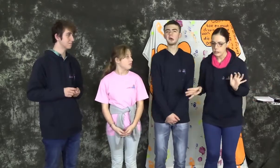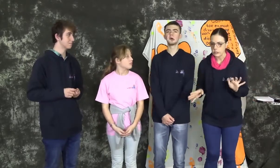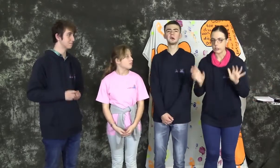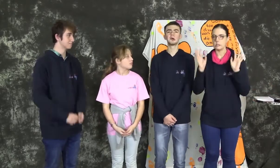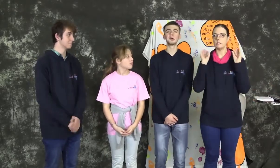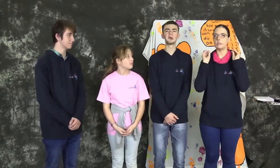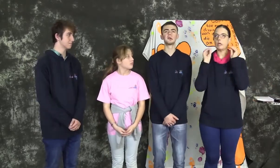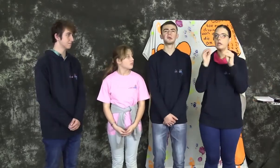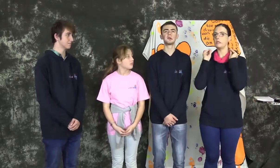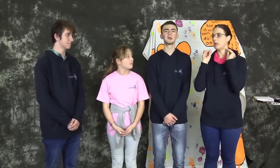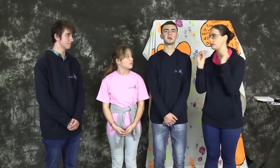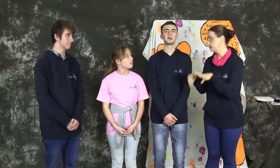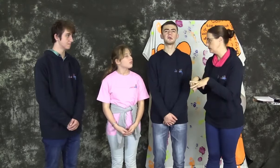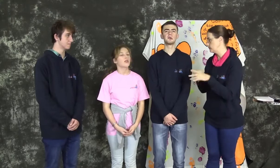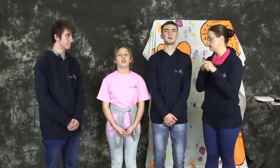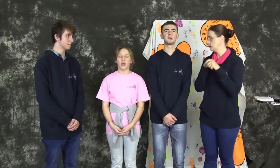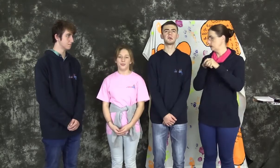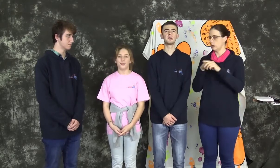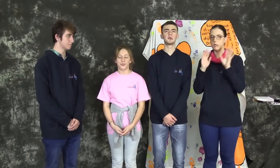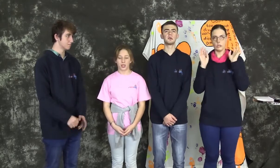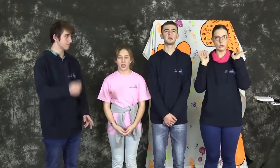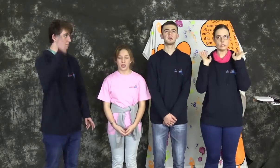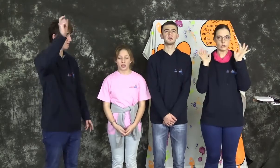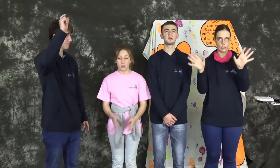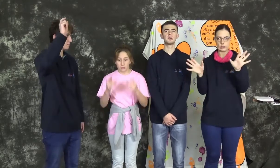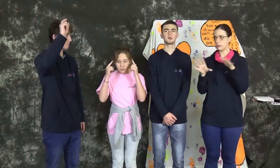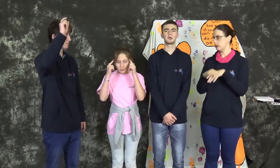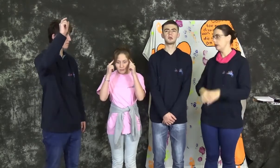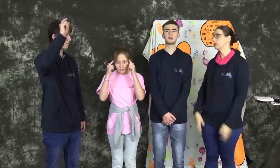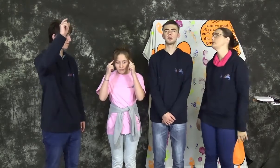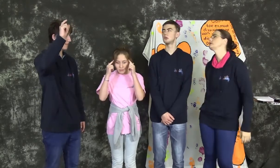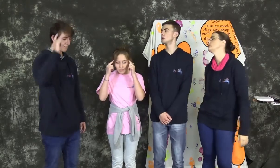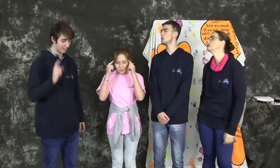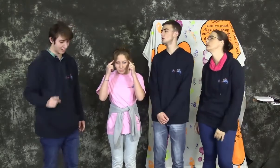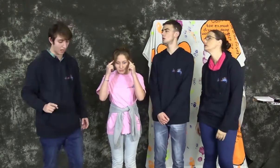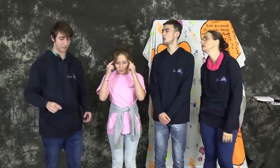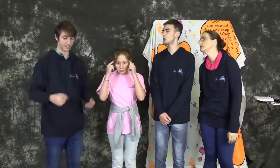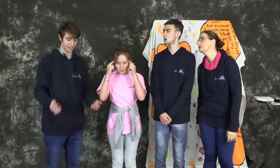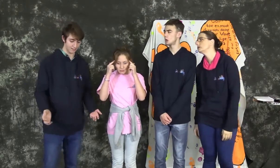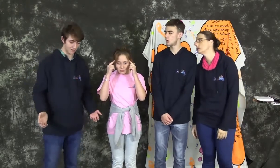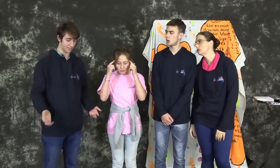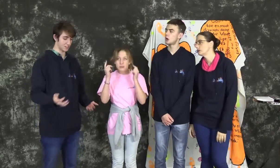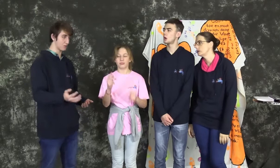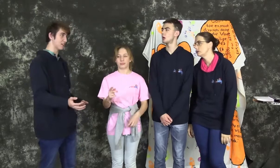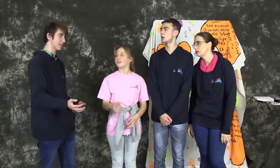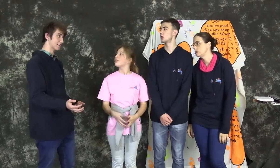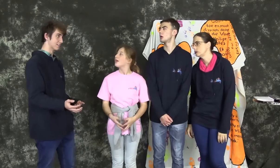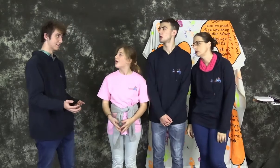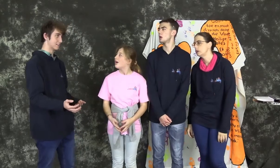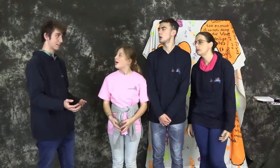Selfbeheersing is om te dink vir iets doen. Ja. Maak saak wat is nie jou kans. So, as ek dink voordat ek 'n koekie eet, dan kan